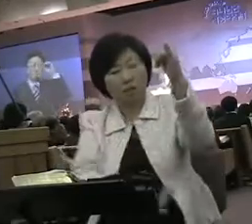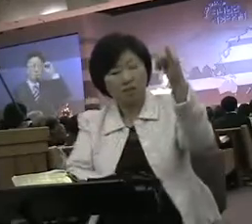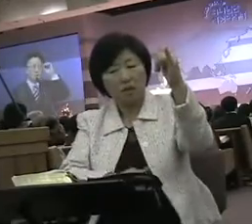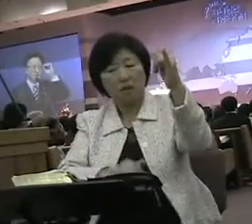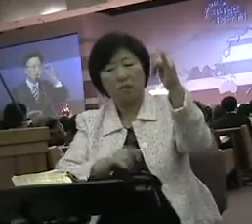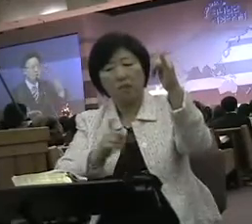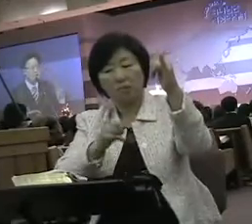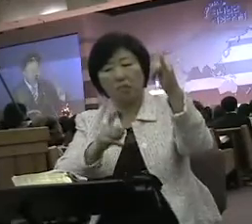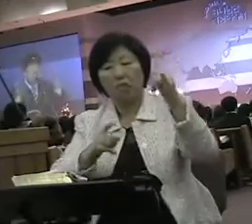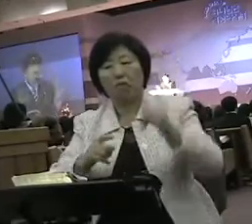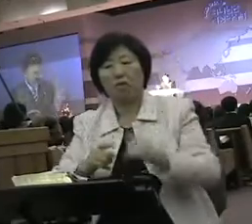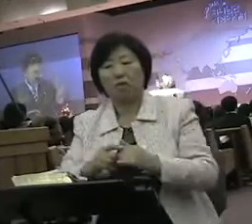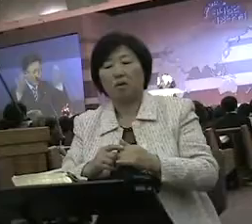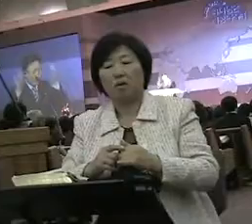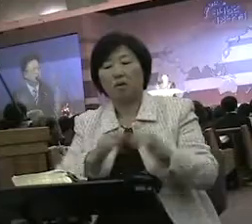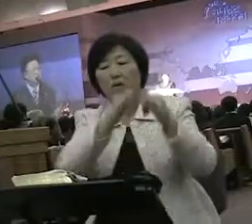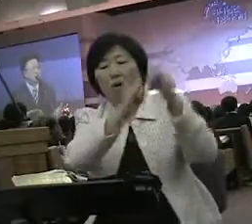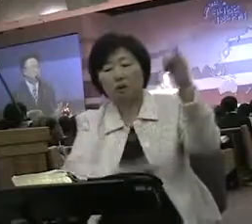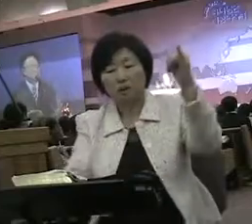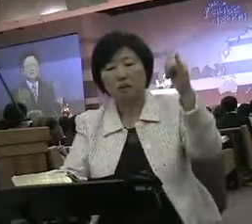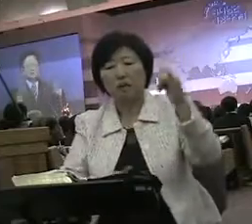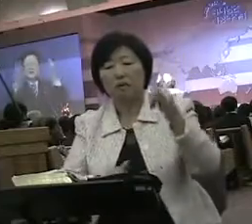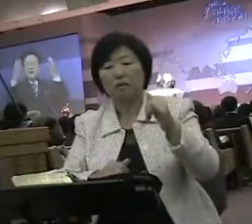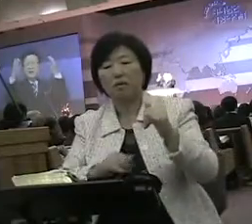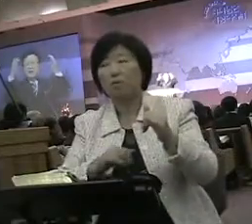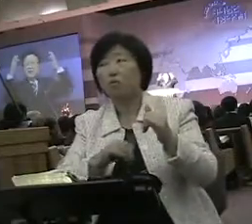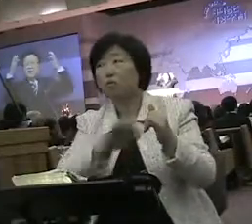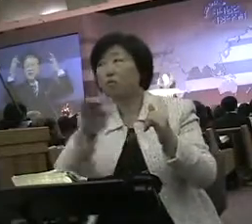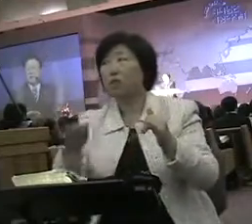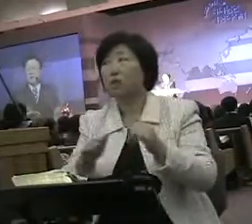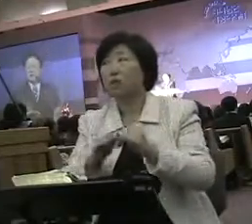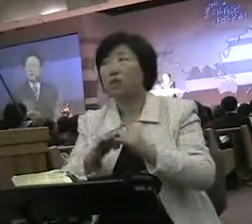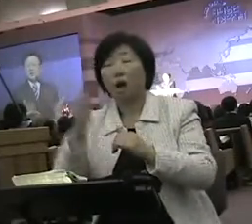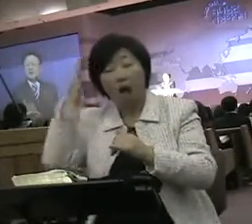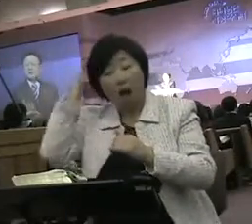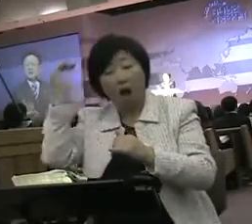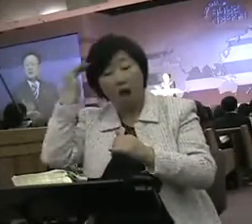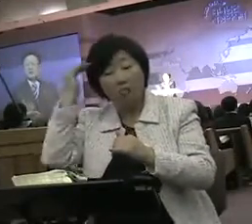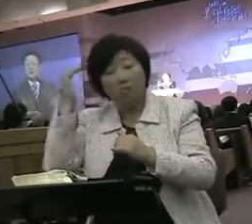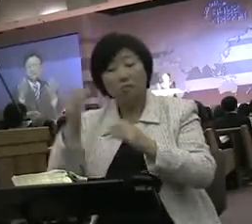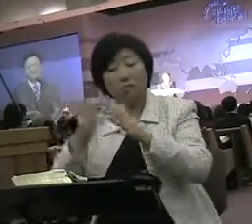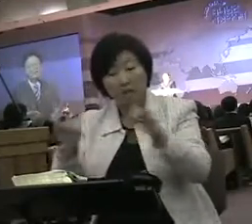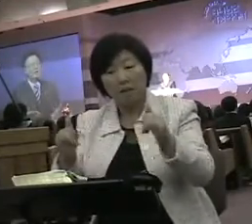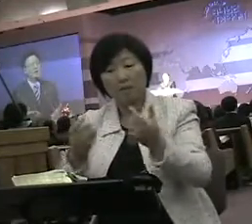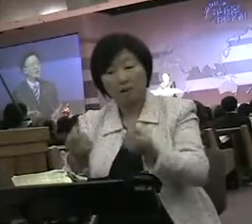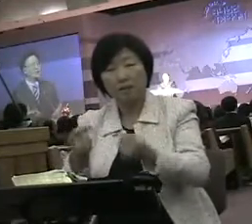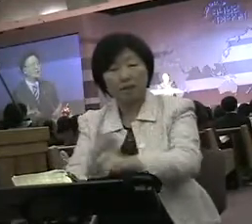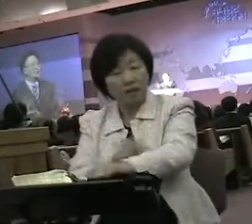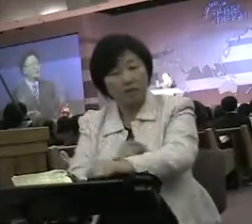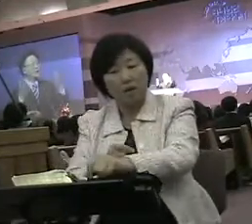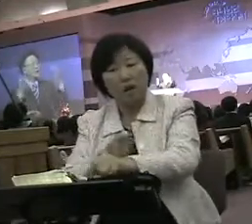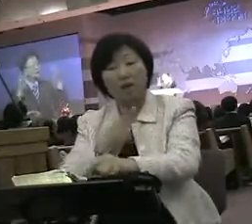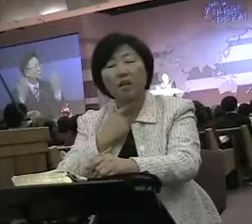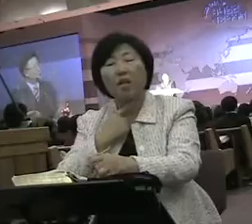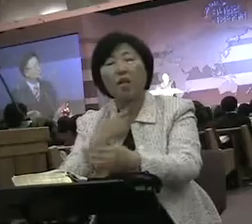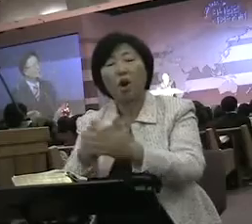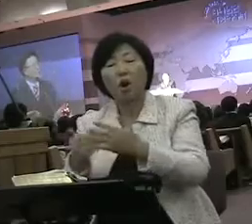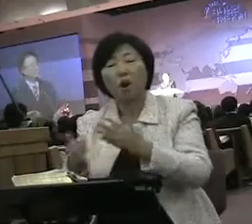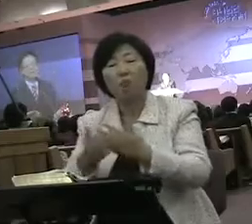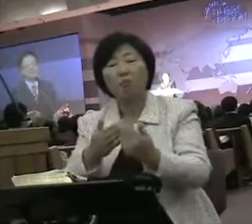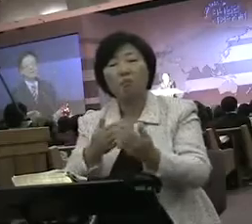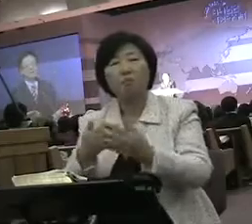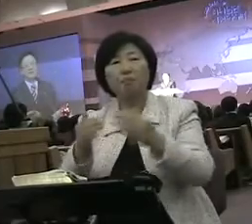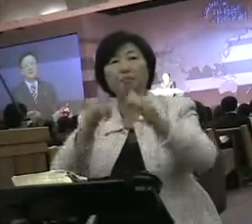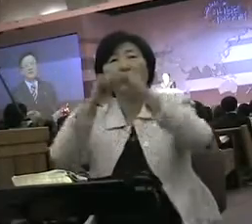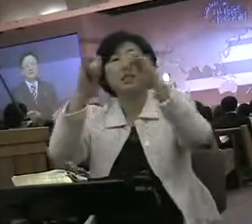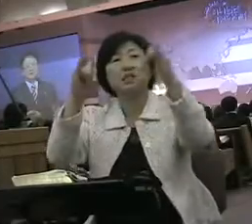여러분, 우리 민족이 역사상 우리 민족만큼 하나님의 특별한 개입을 경험한 민족이